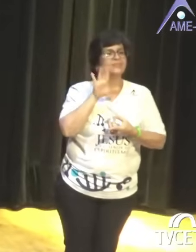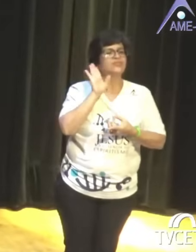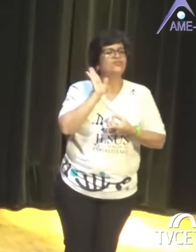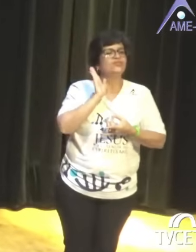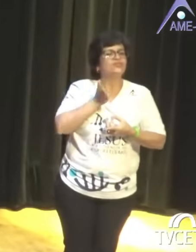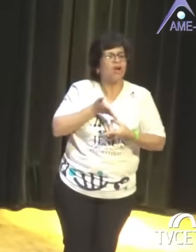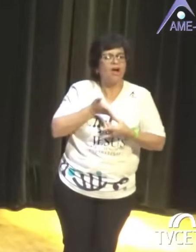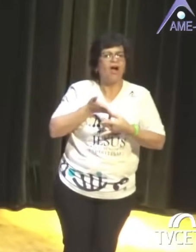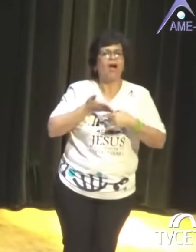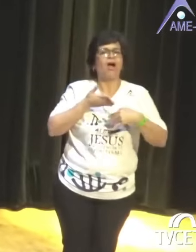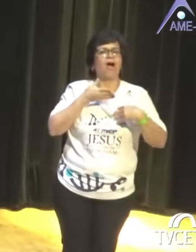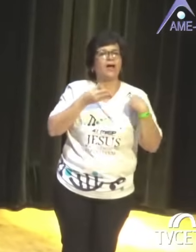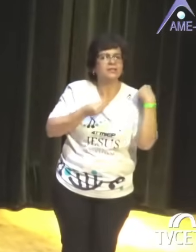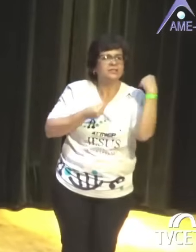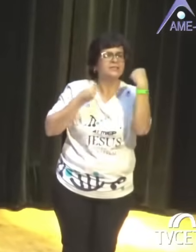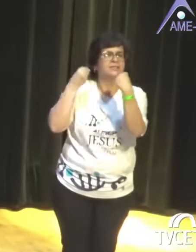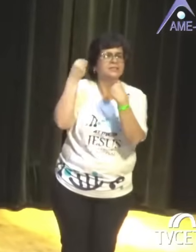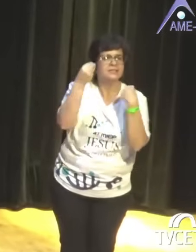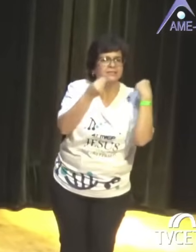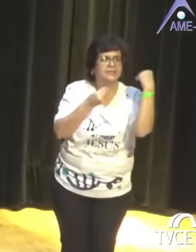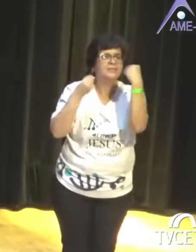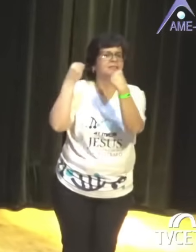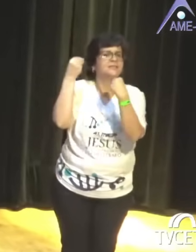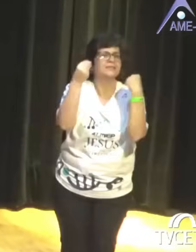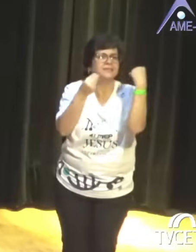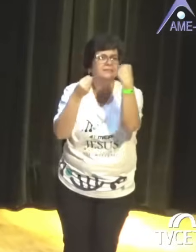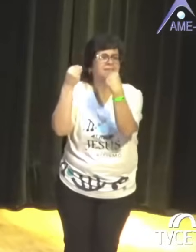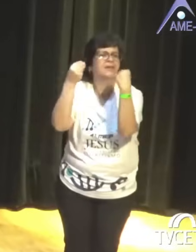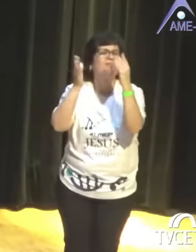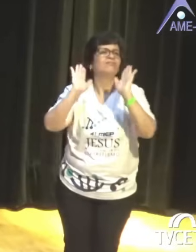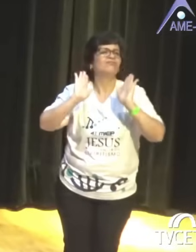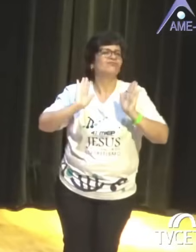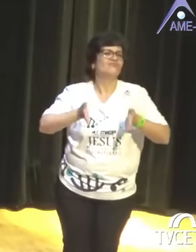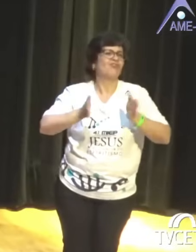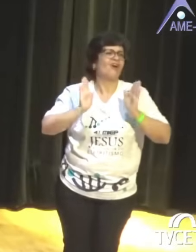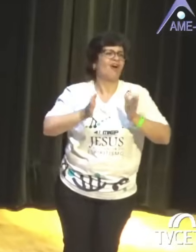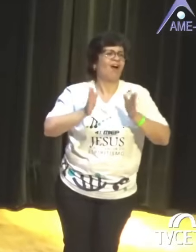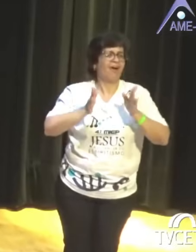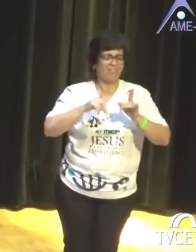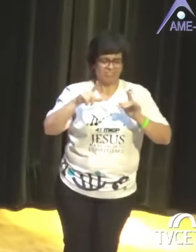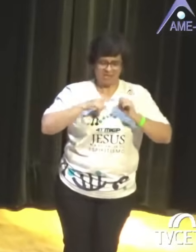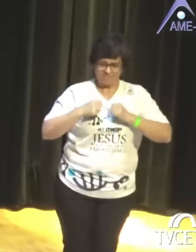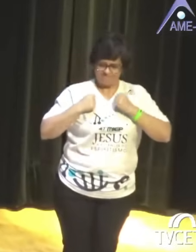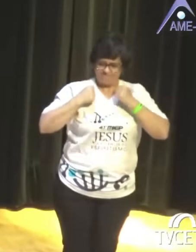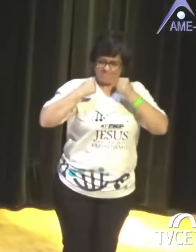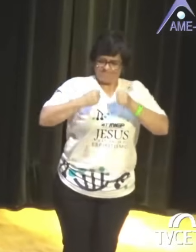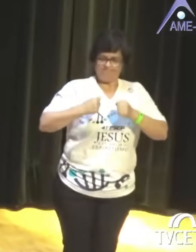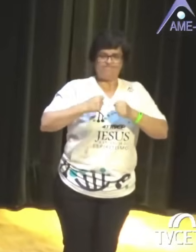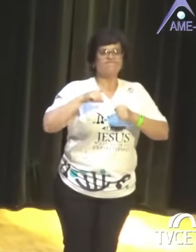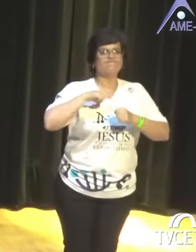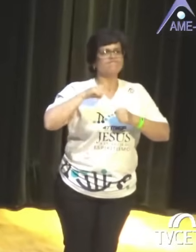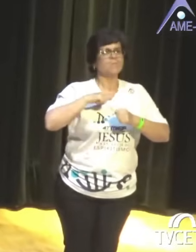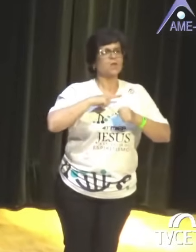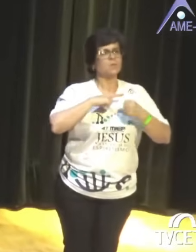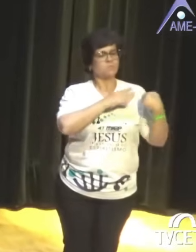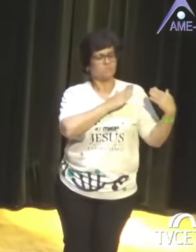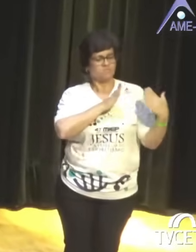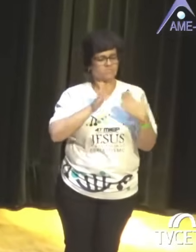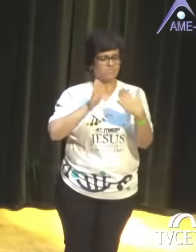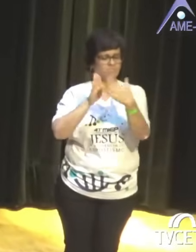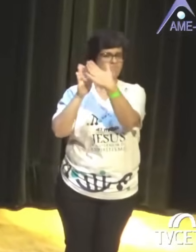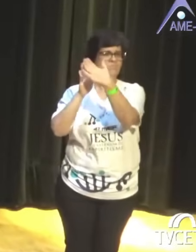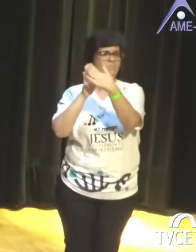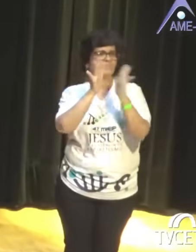já passou por todas essas experiências então ele tem autoridade moral para te